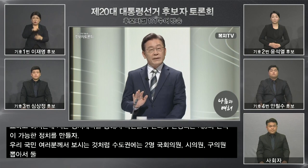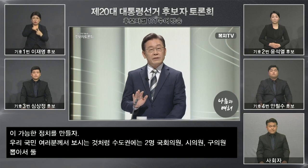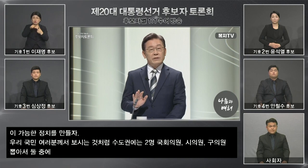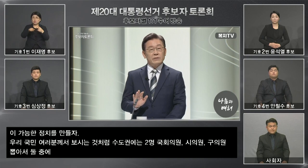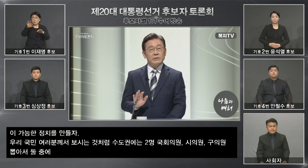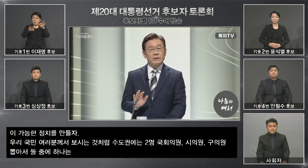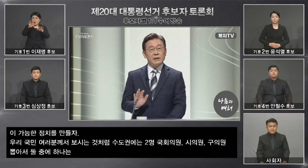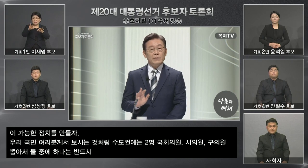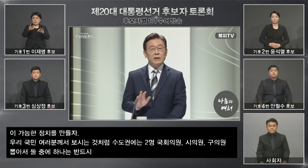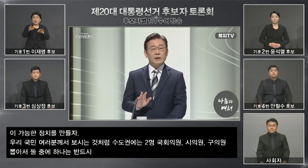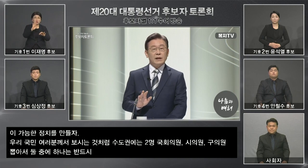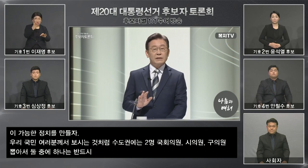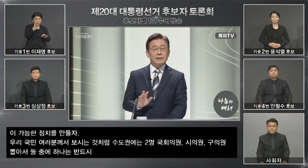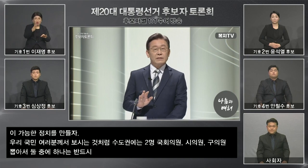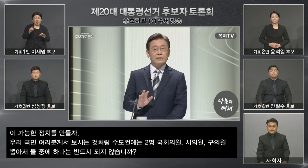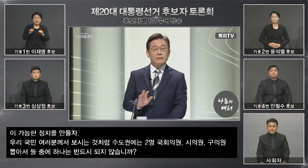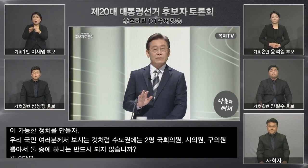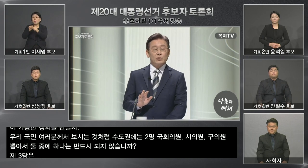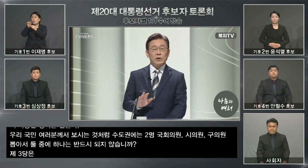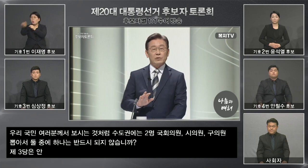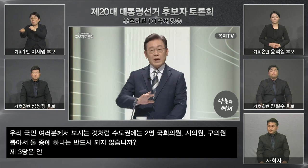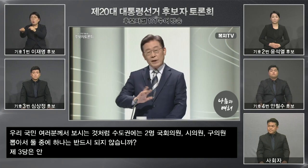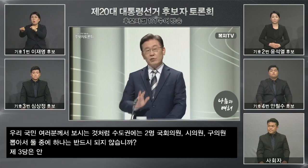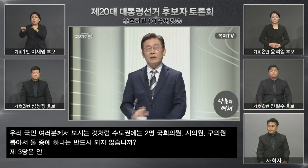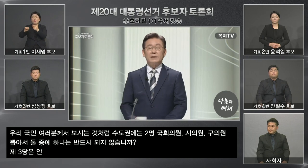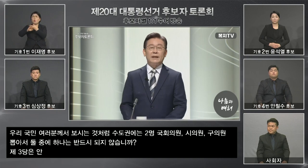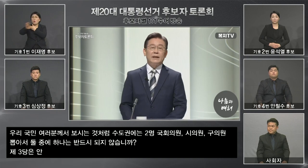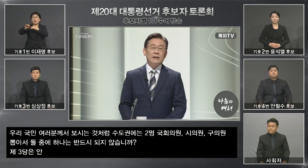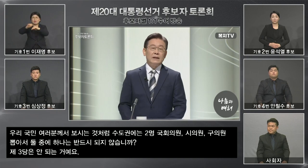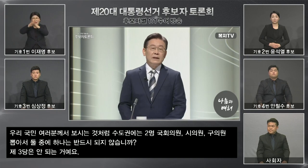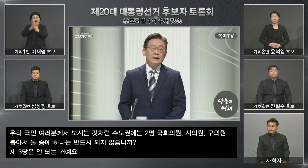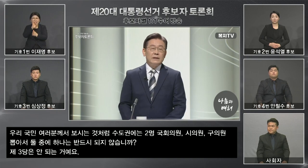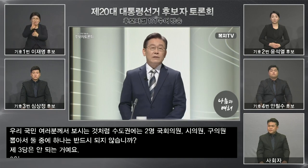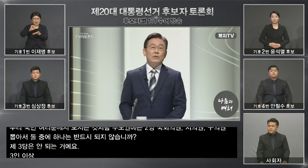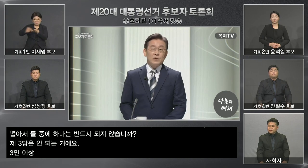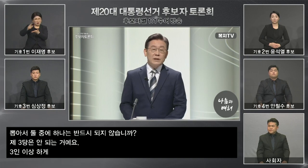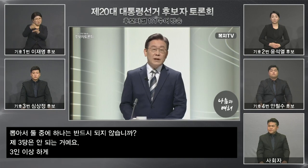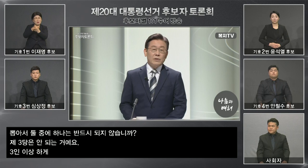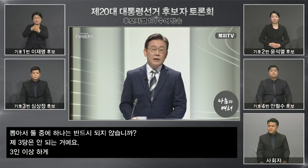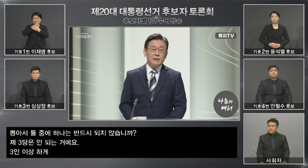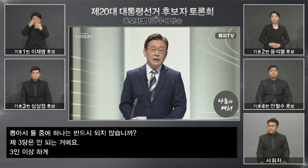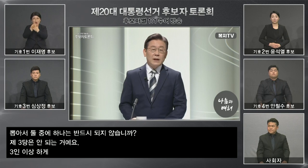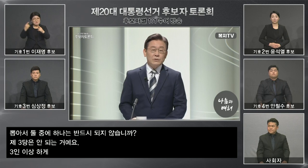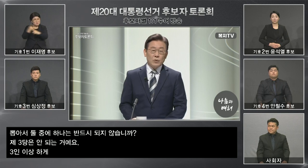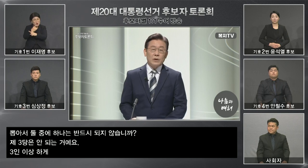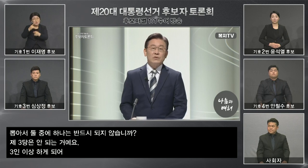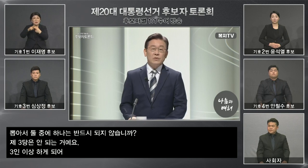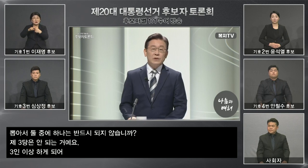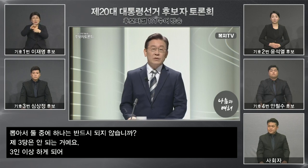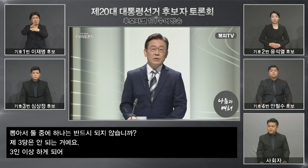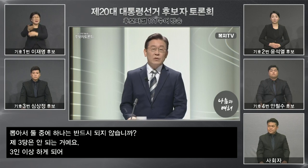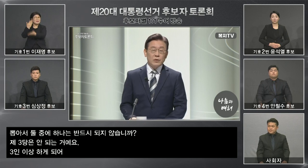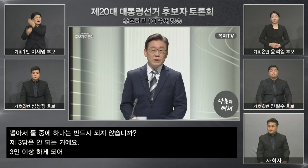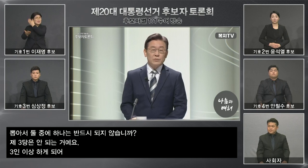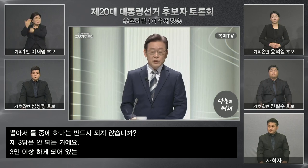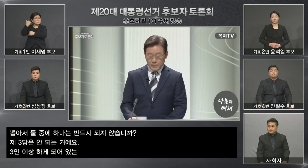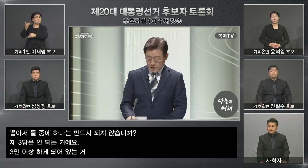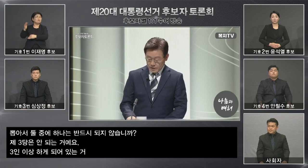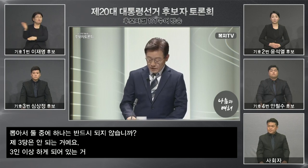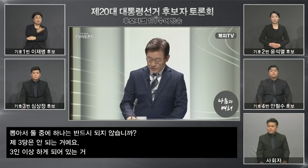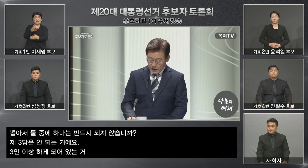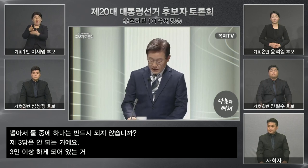제3당은 안 되는 거예요. 3인 이상 하게 돼 있는 거 지금 조례로 다 받고 놨는데 이런 거 고치자고 한 게 제가 아주 오랜 수건이고